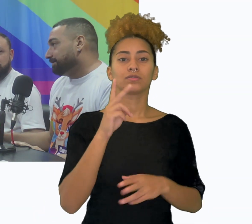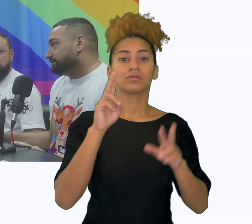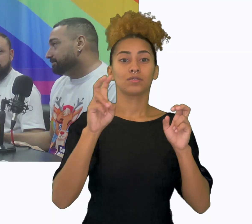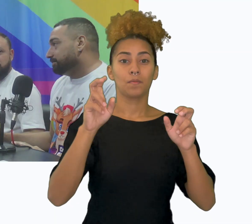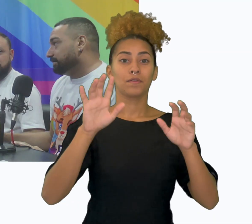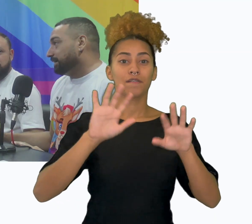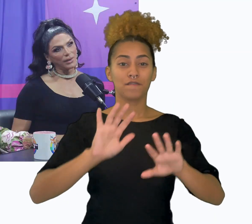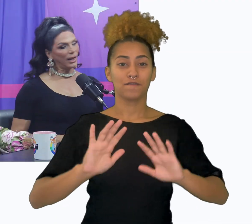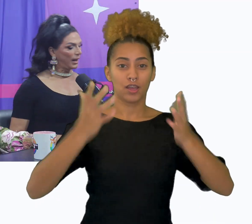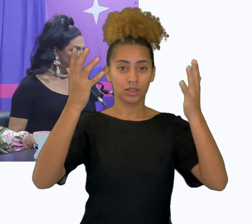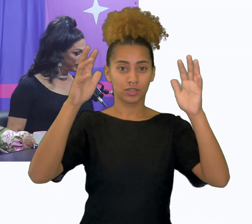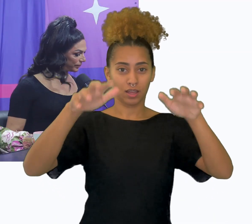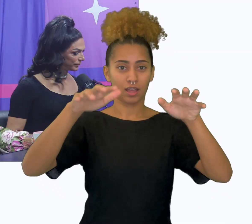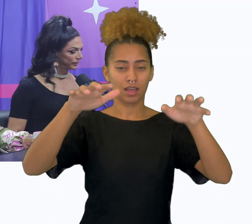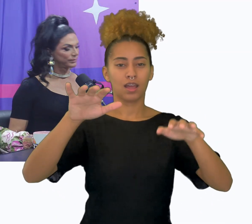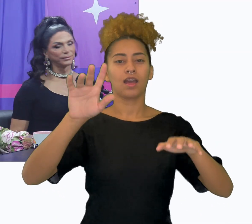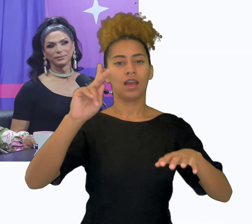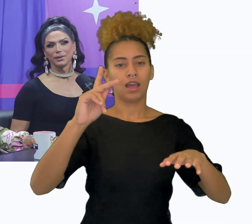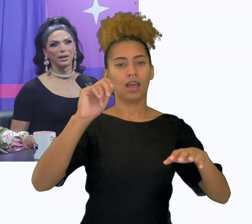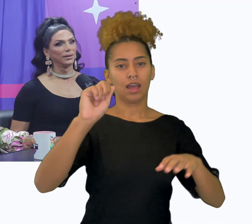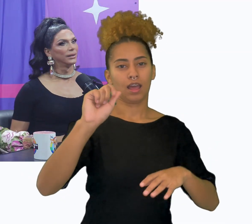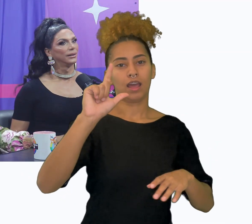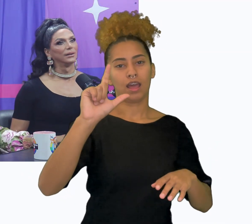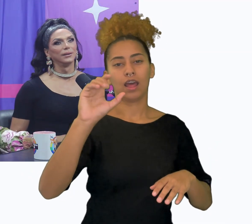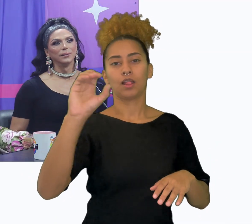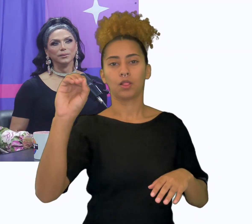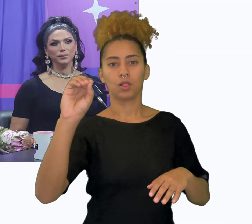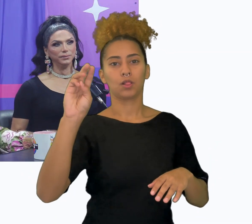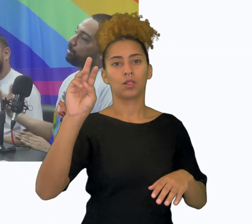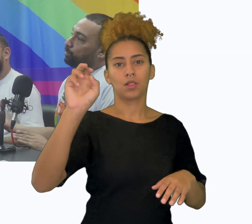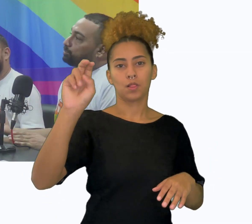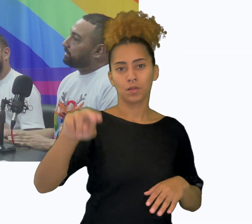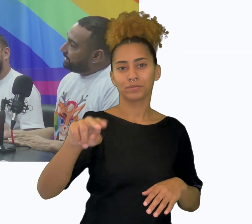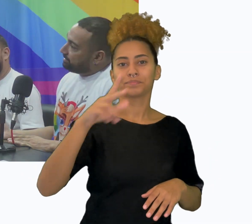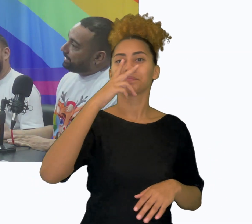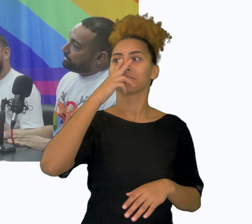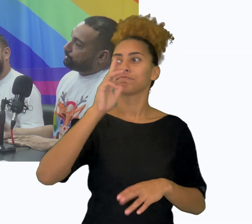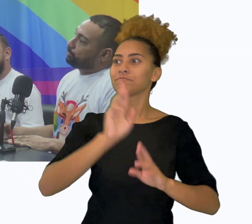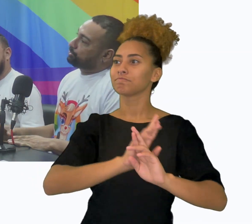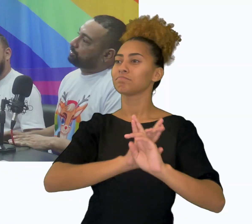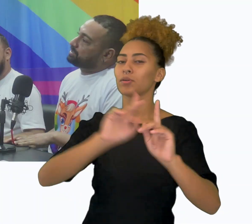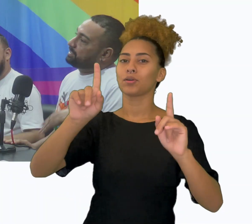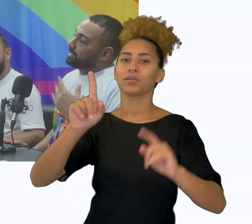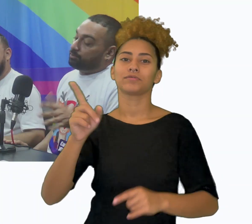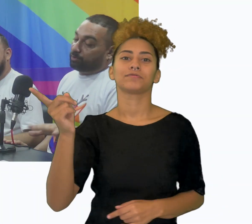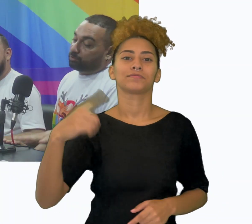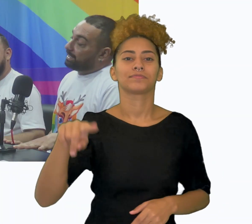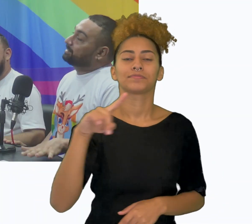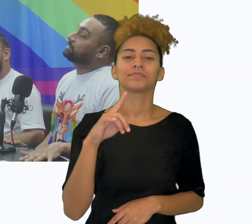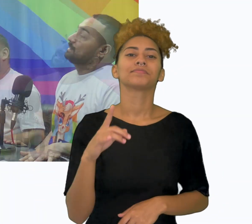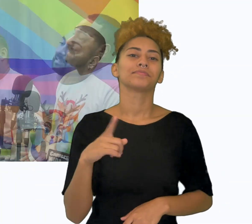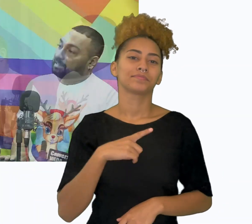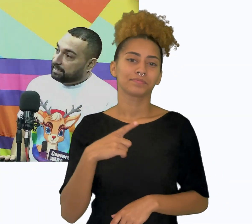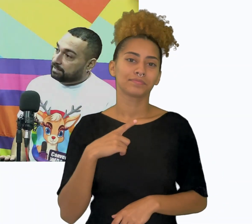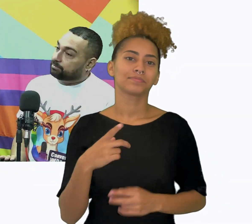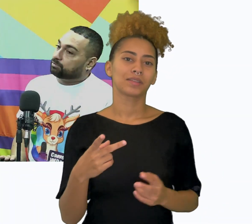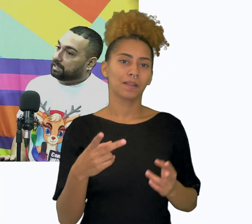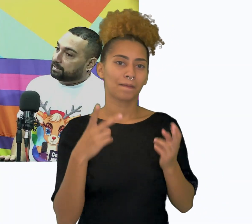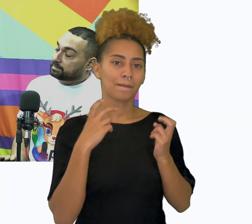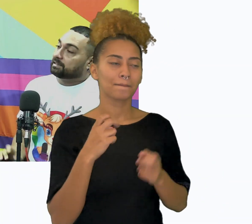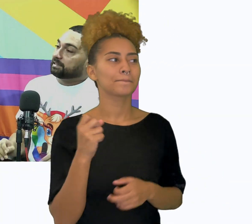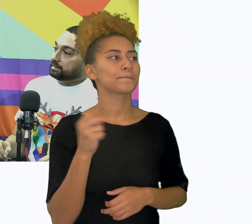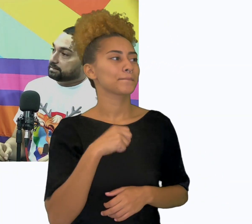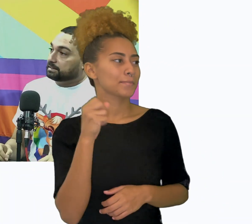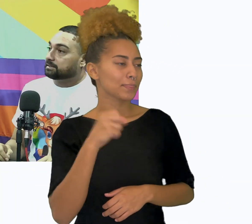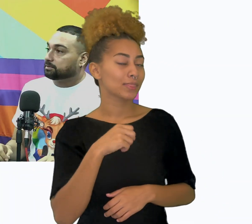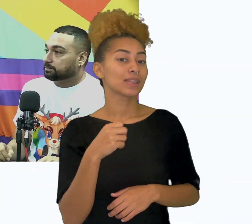Halloween, né, da Boate Divine, que é uma coisa totalmente... Você pega uma outra vertente, onde vocês eram totalmente voltadas... novo. Que era bem tradicional,